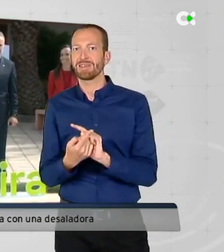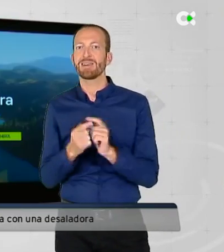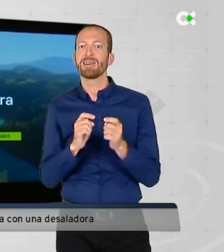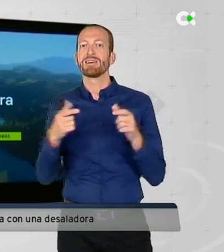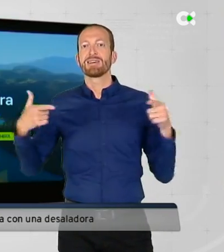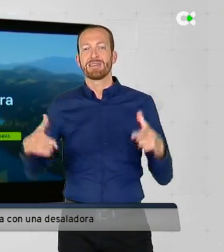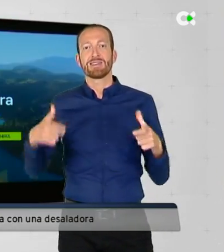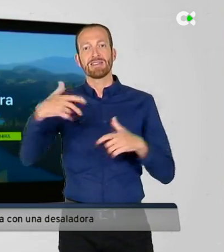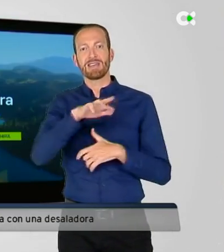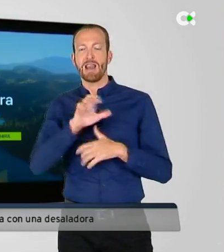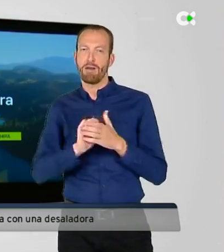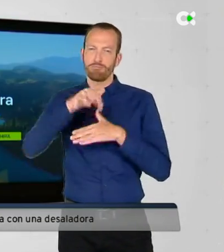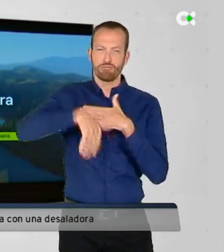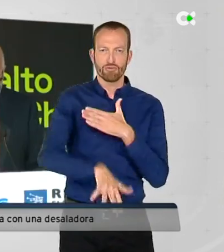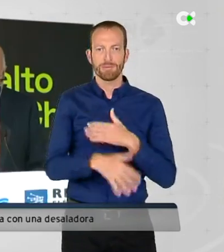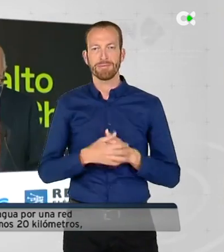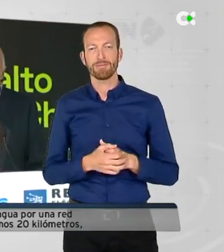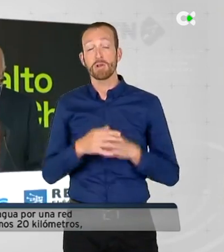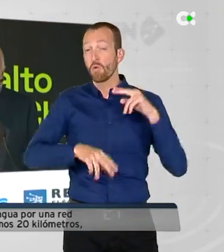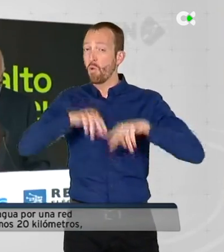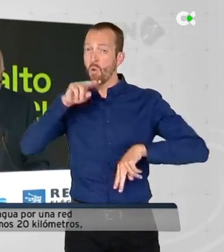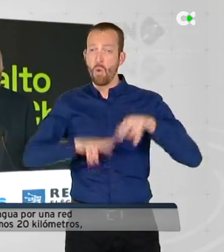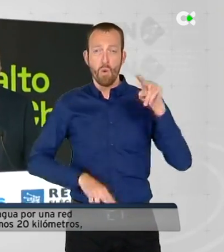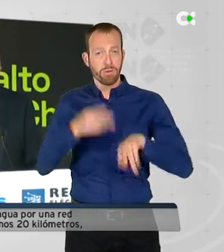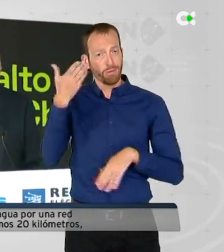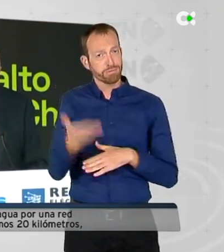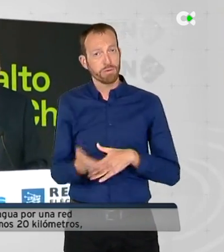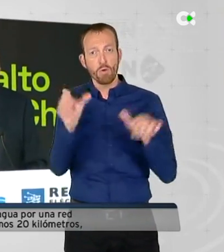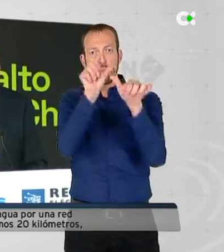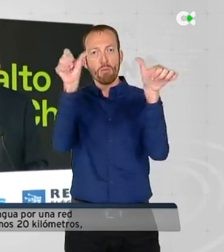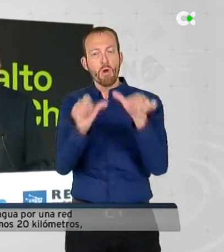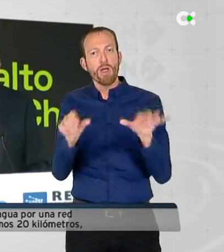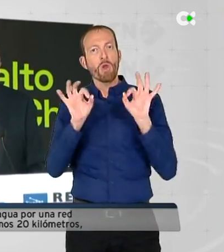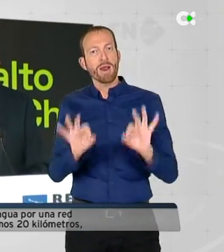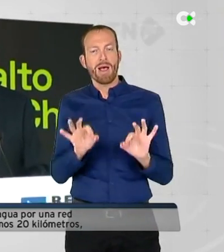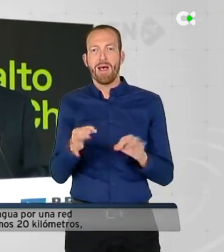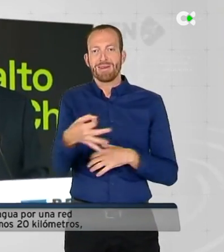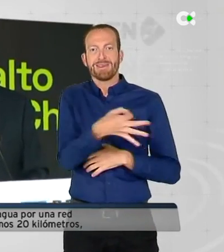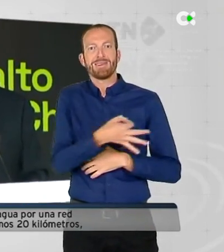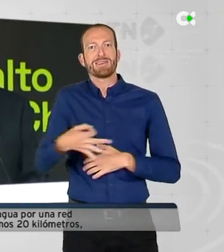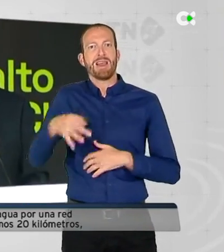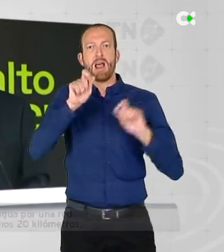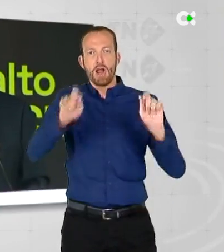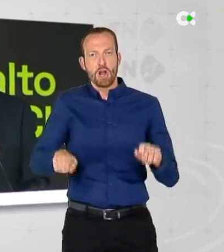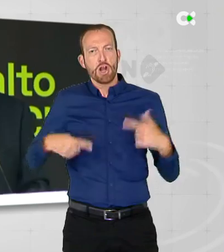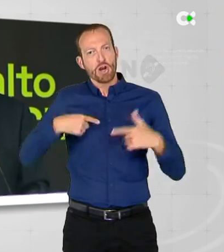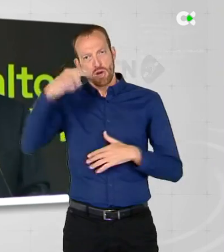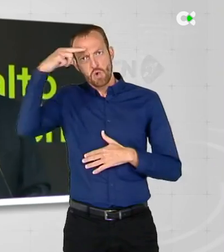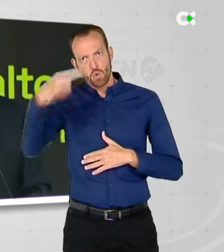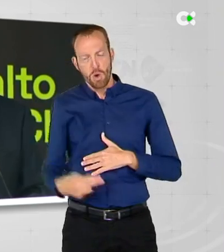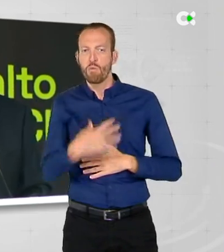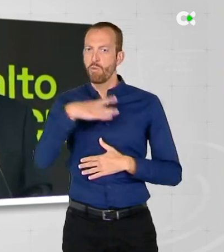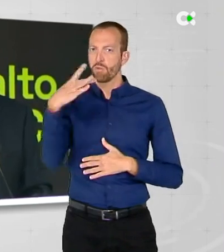celebramos no solo el comienzo de una gran obra, la garantía de que un modelo de coisla es posible y de que podremos legar a las próximas